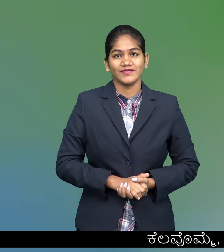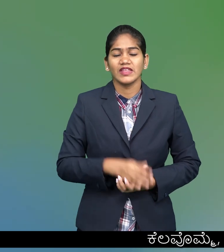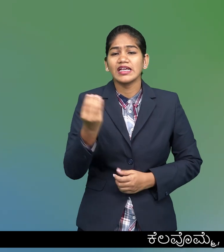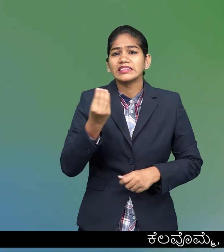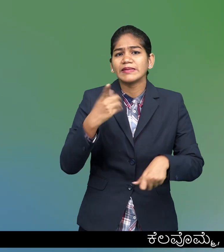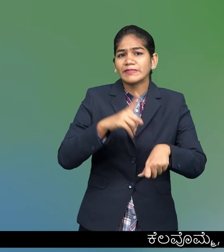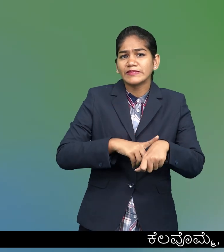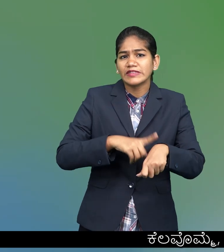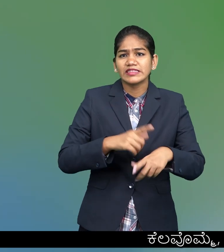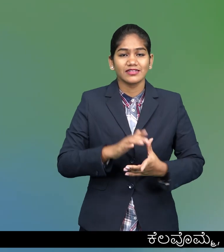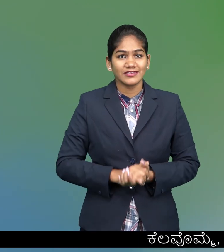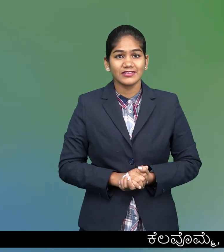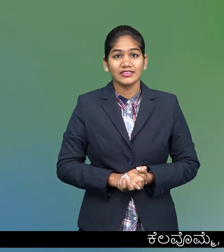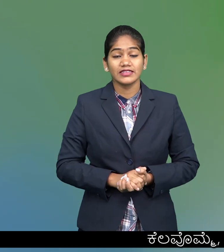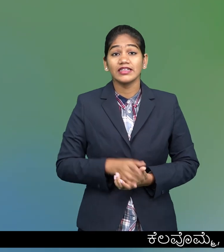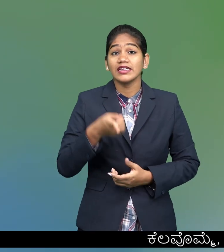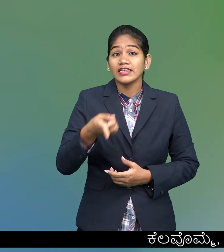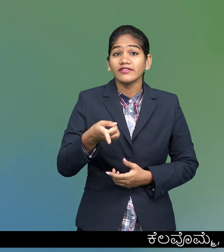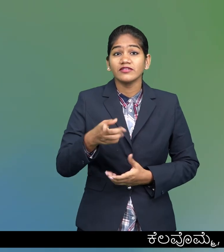ಕೆಲವೊಮ್ಮೆ ಅದು ಬಿಸಿಯಾಗಿರುತ್ತದೆ,